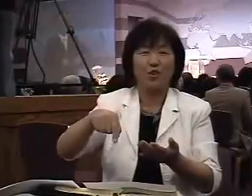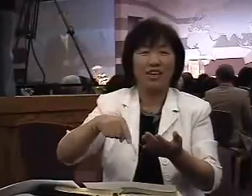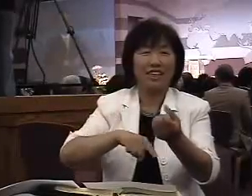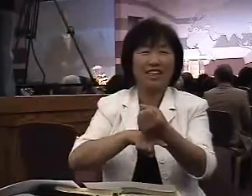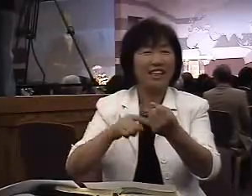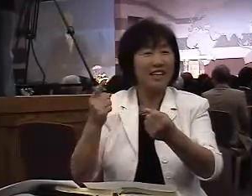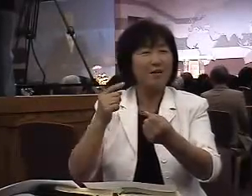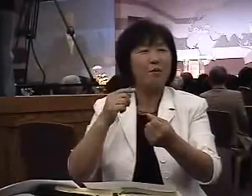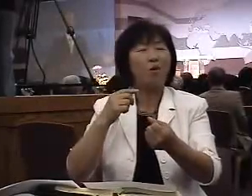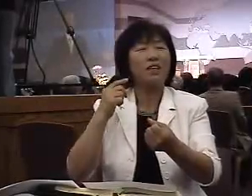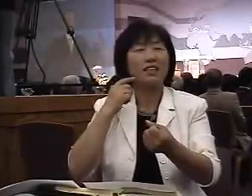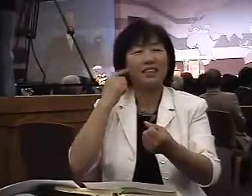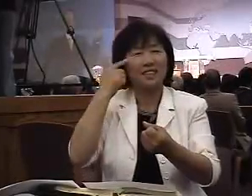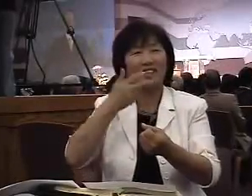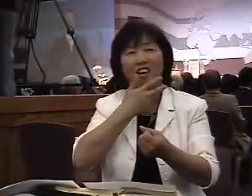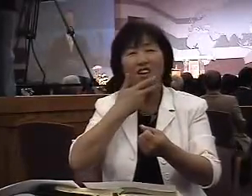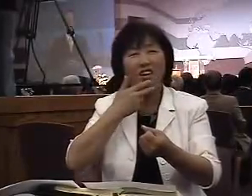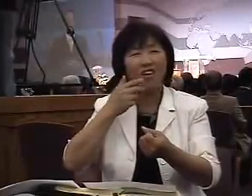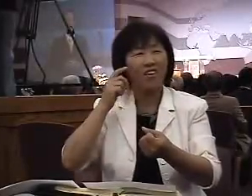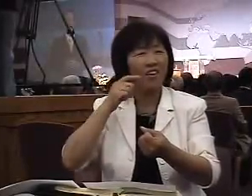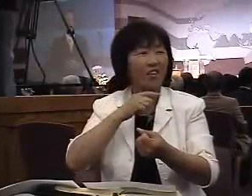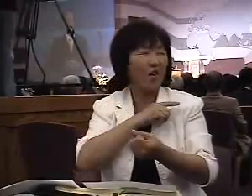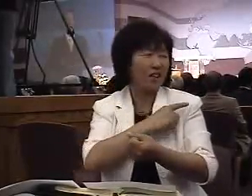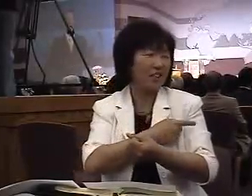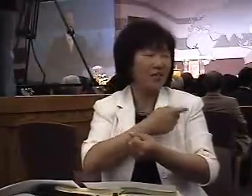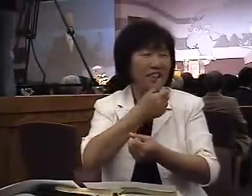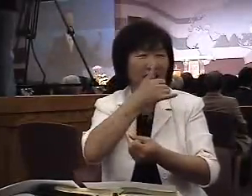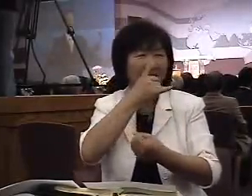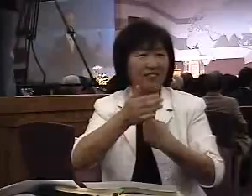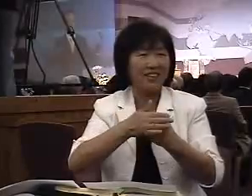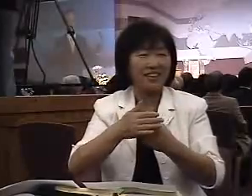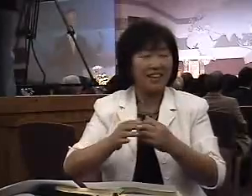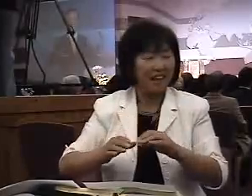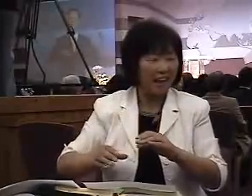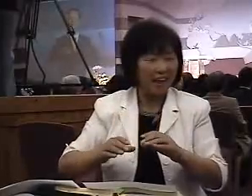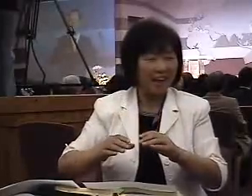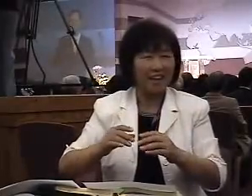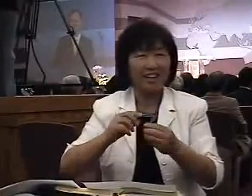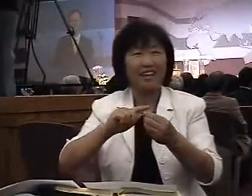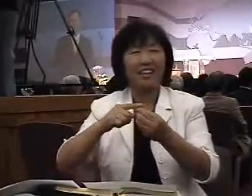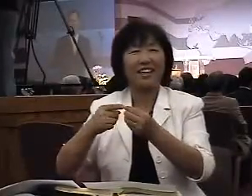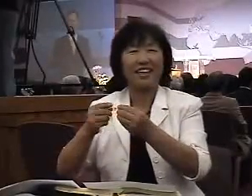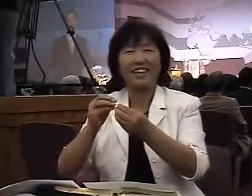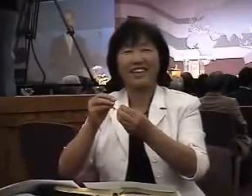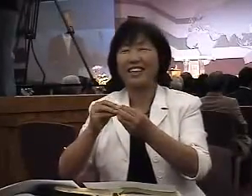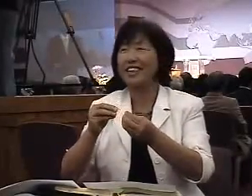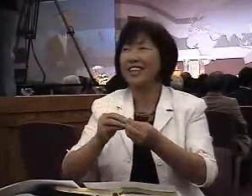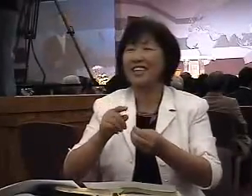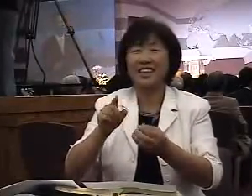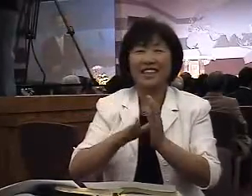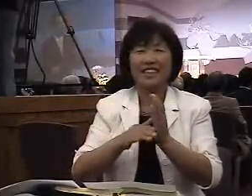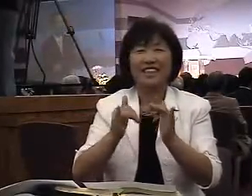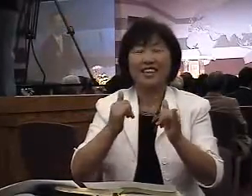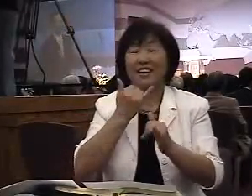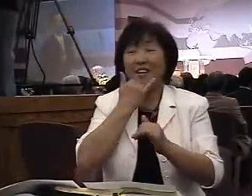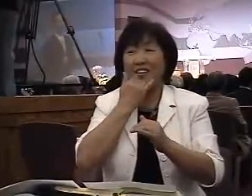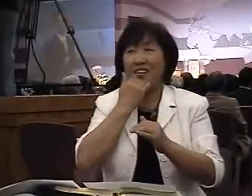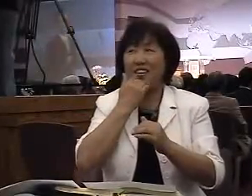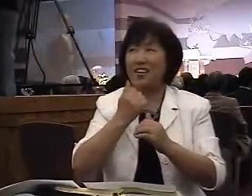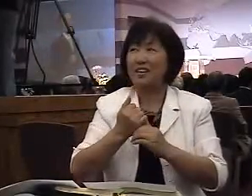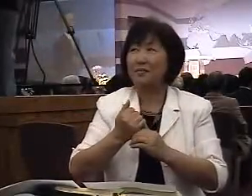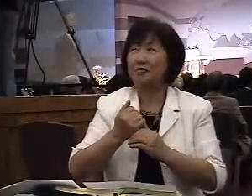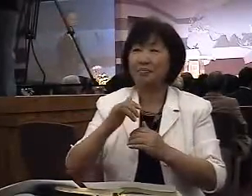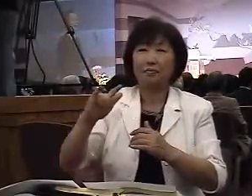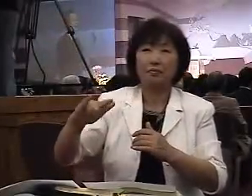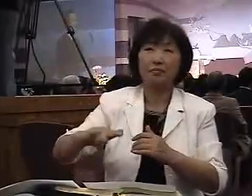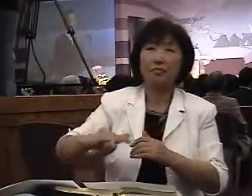되면은 시트벨트를 이제 풀어도 된다는 사인이 나옵니다. 비행기가 안전하기 때문에. 그때는 시트벨트를 풀고 뭐 걸어다니면서 스트레치도 할 수